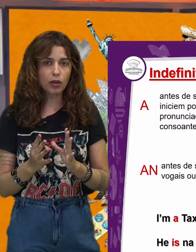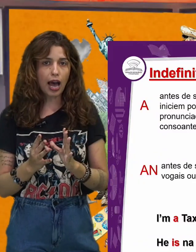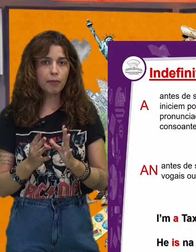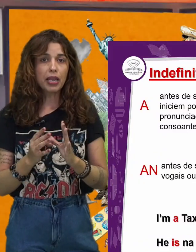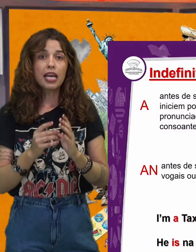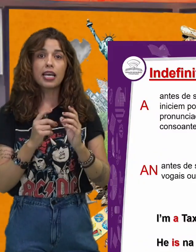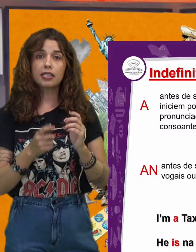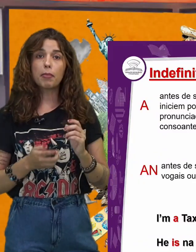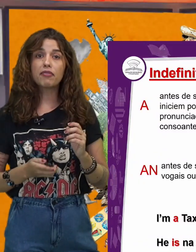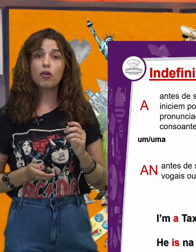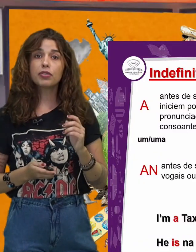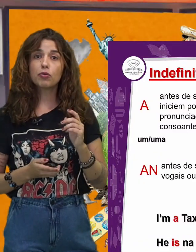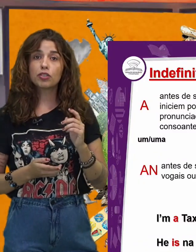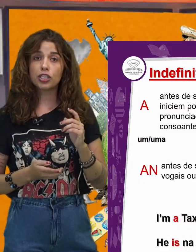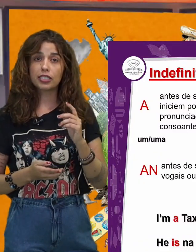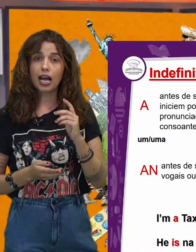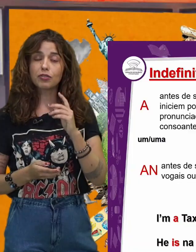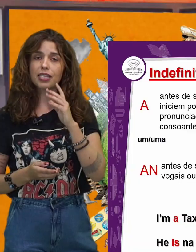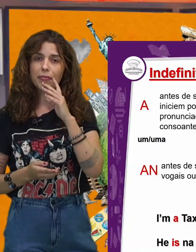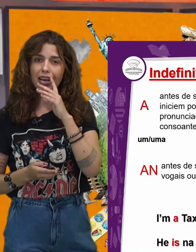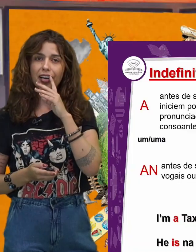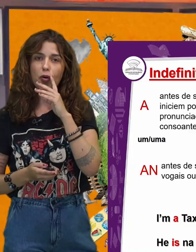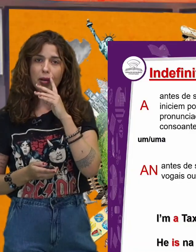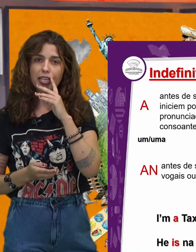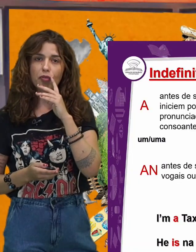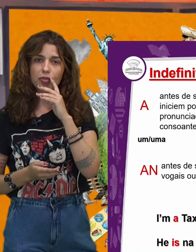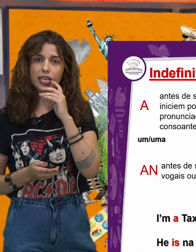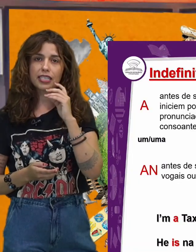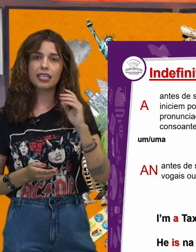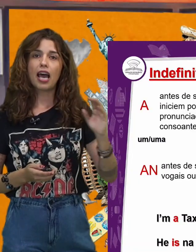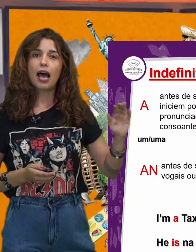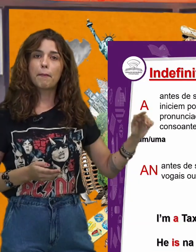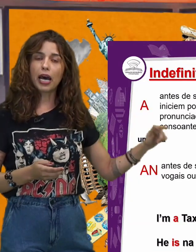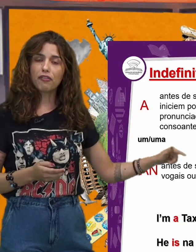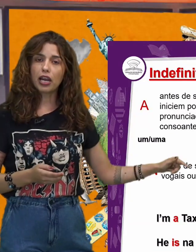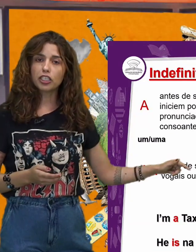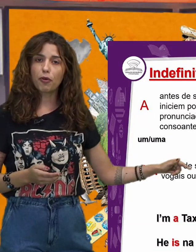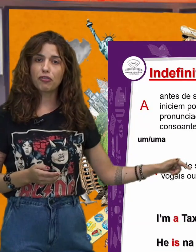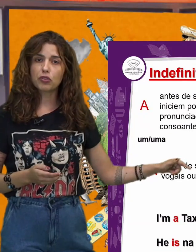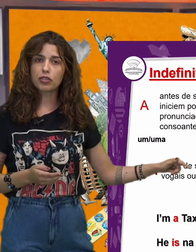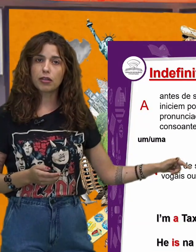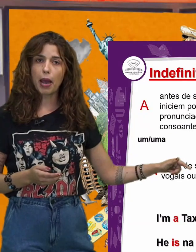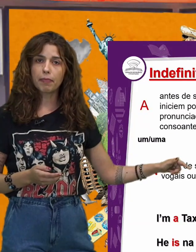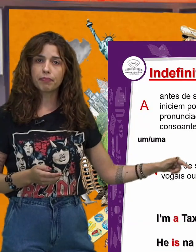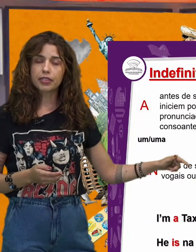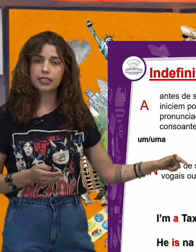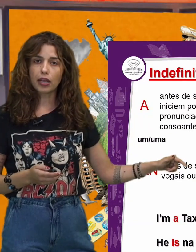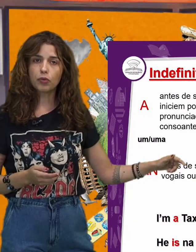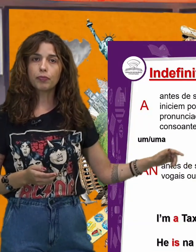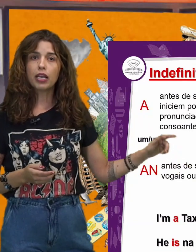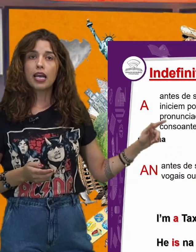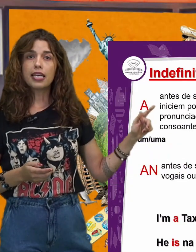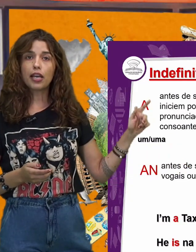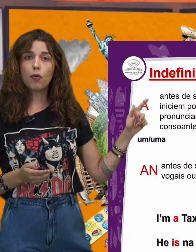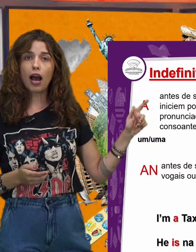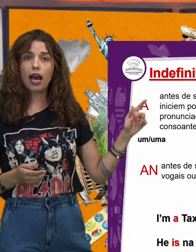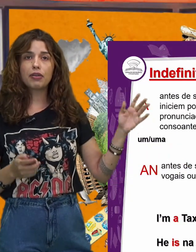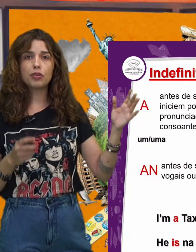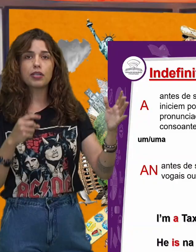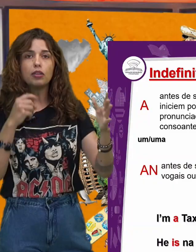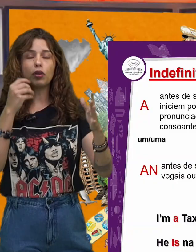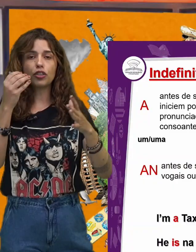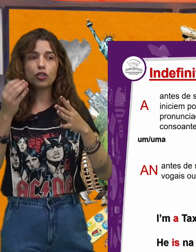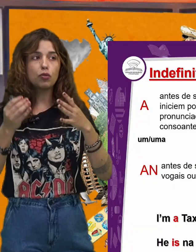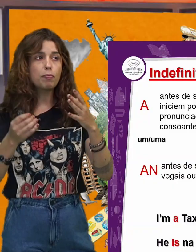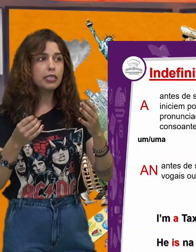no singular, e eles também vão ser utilizados, lembra lá que eu comentei com vocês, para falar de profissões também, certo? E aí o a ele